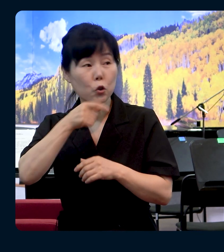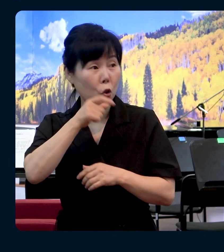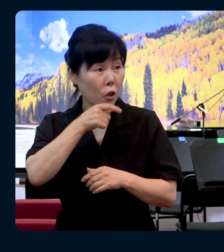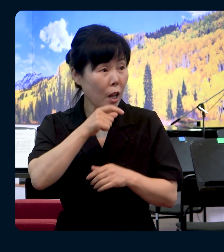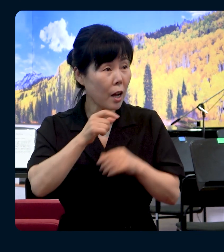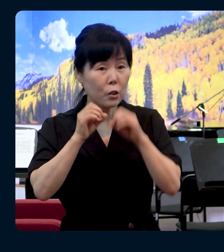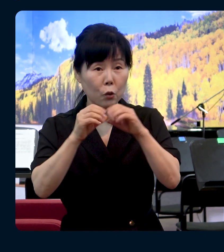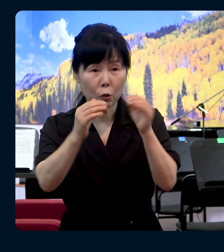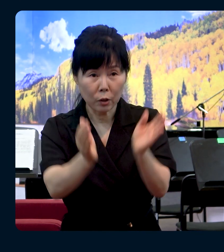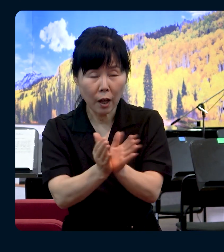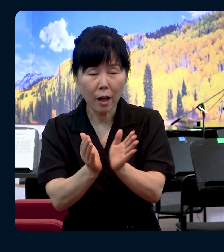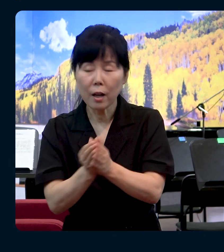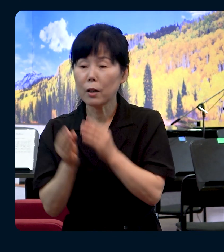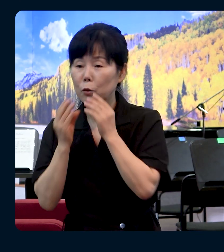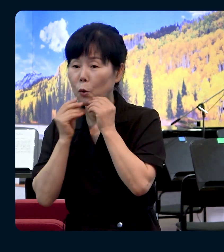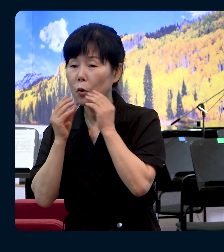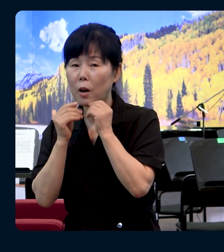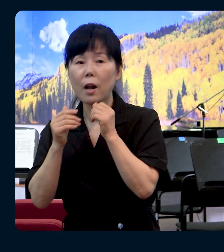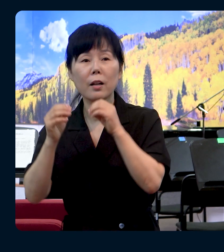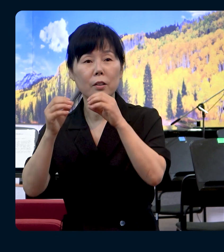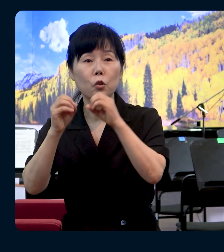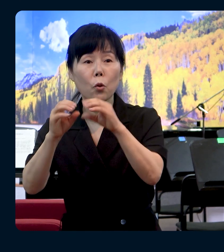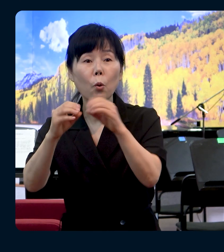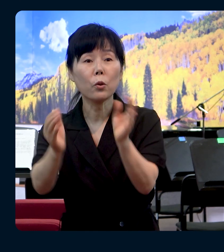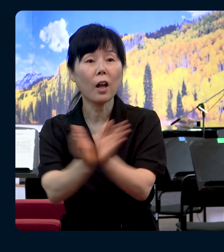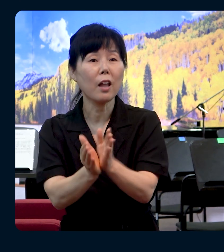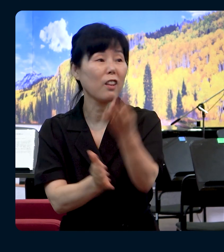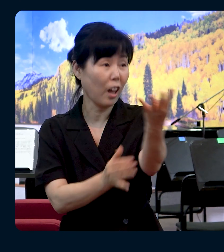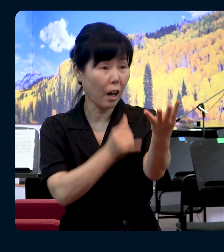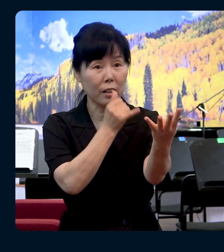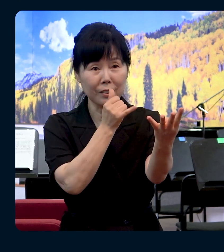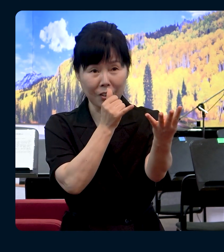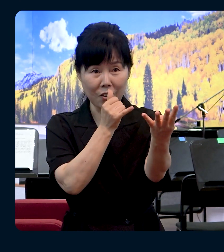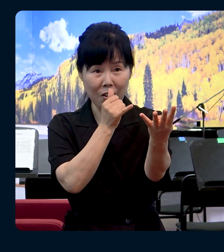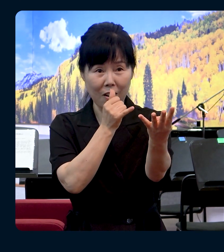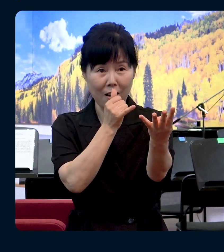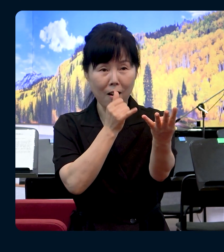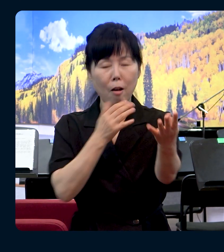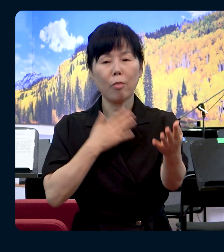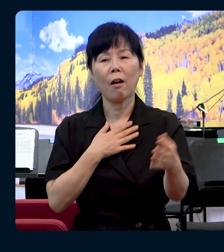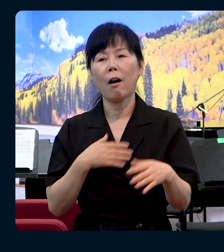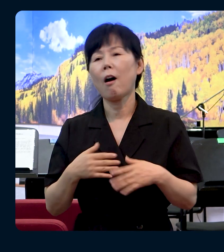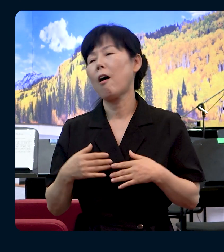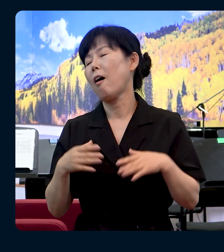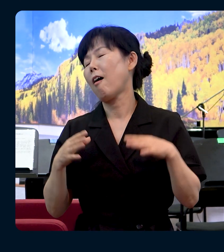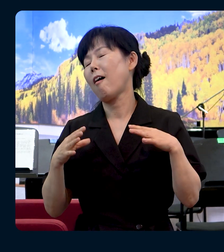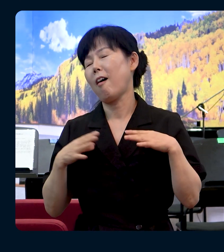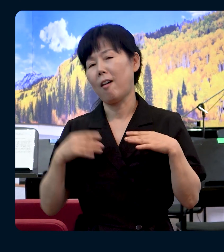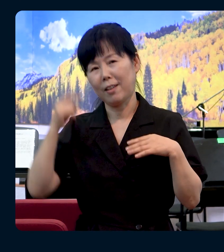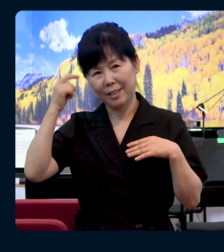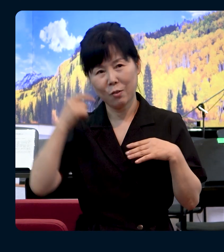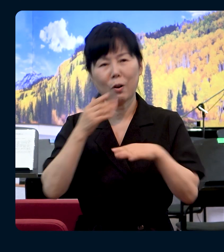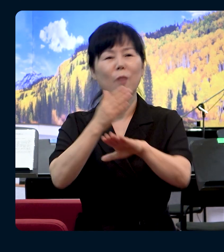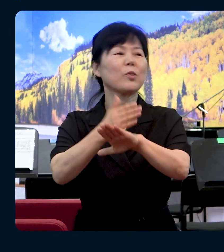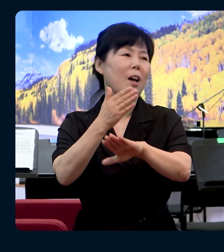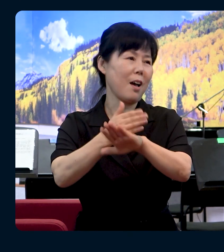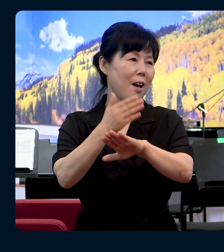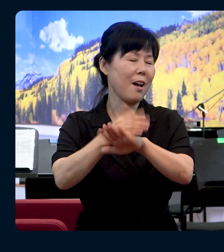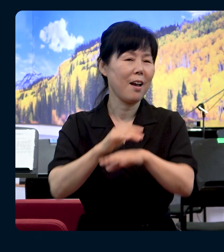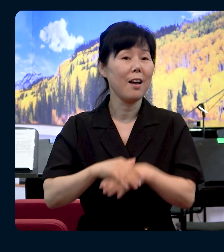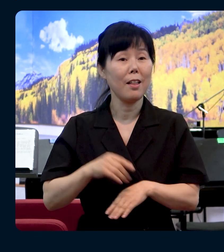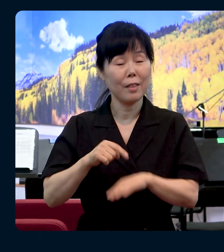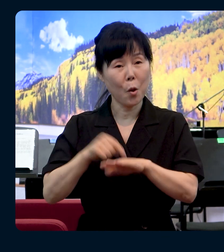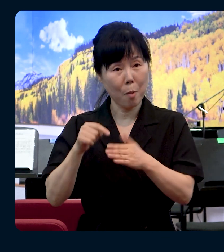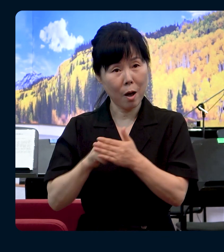정말 열심히들 하세요. 너무 수고하시고 정말 저는 정말 자랑스럽고 감사하고 그래요. 자, 그런데 제 마음에